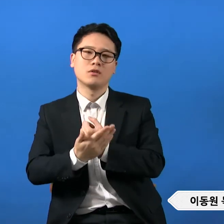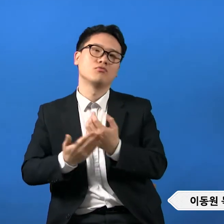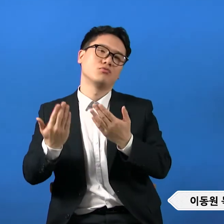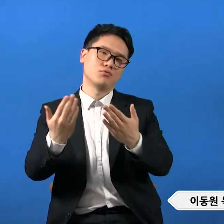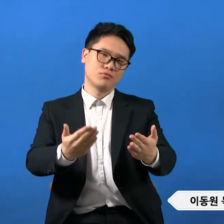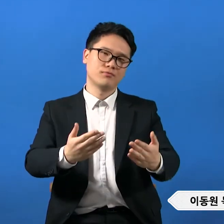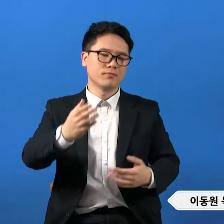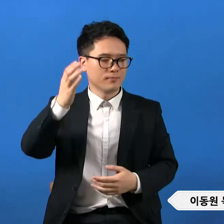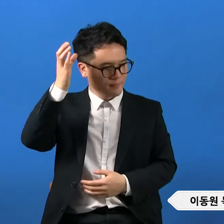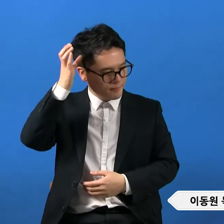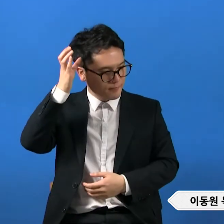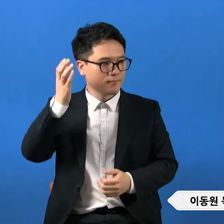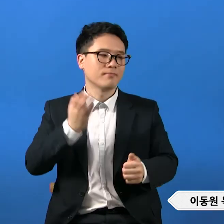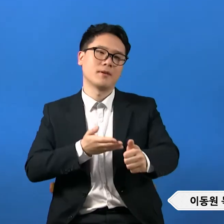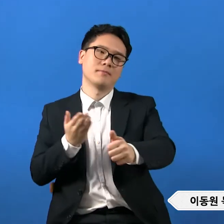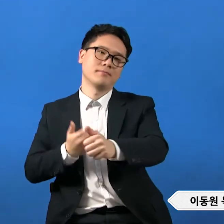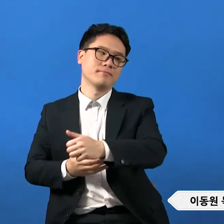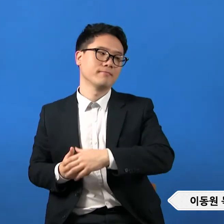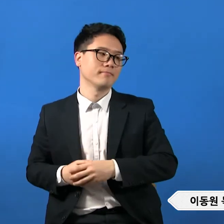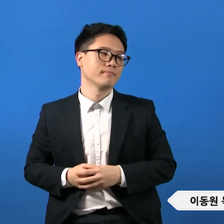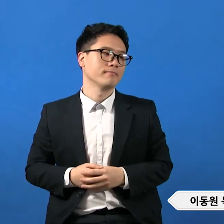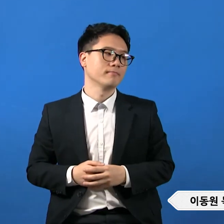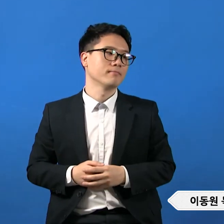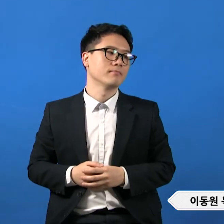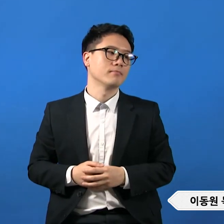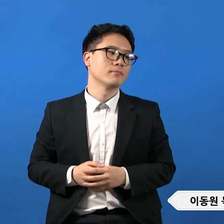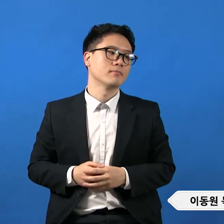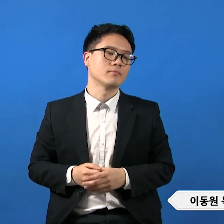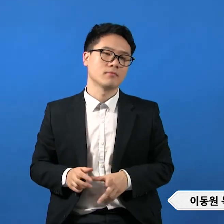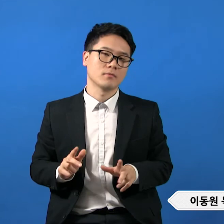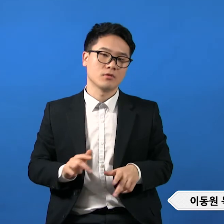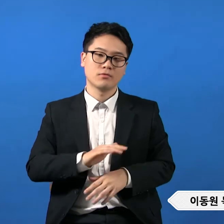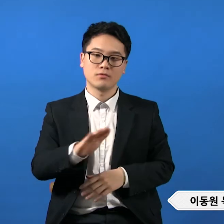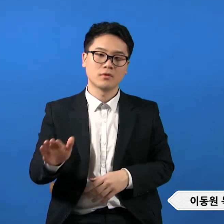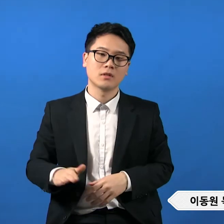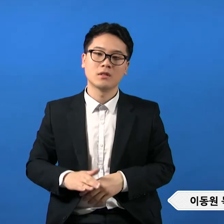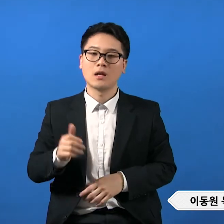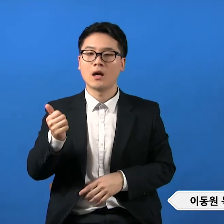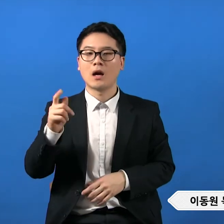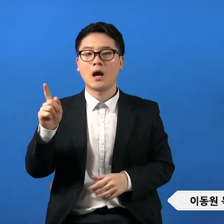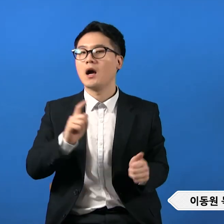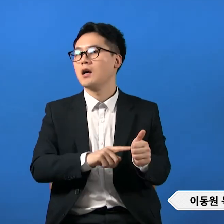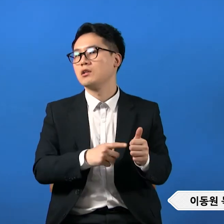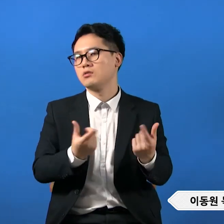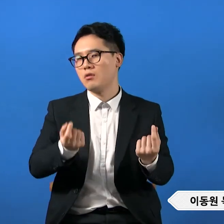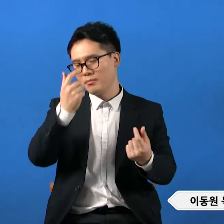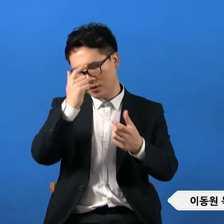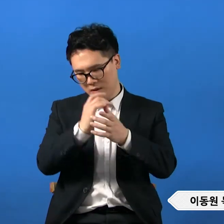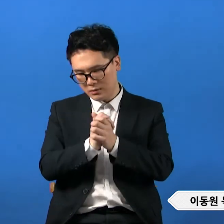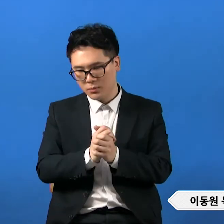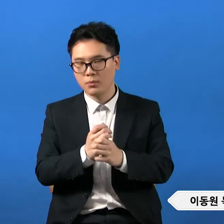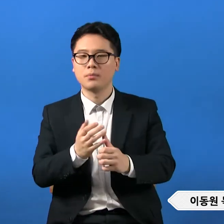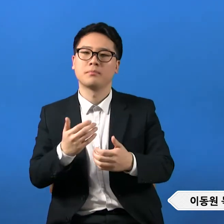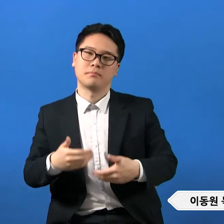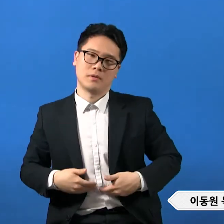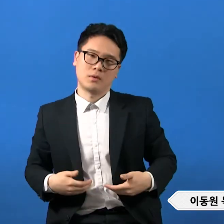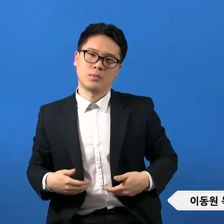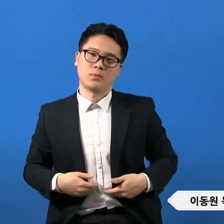것을 기대하십시다. 그렇다면 이제 우리는 하박국처럼 기도해야 합니다. 찬양해야